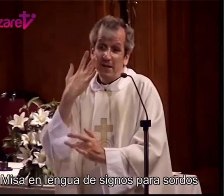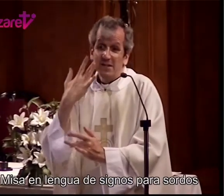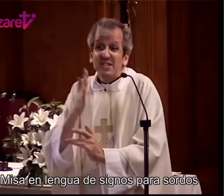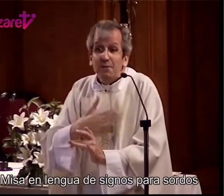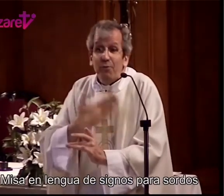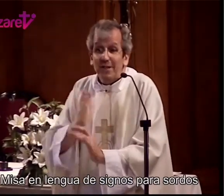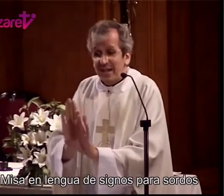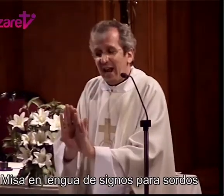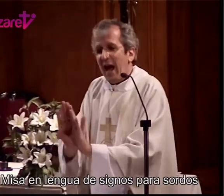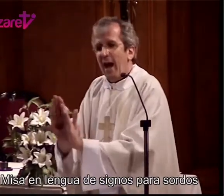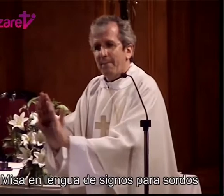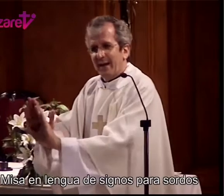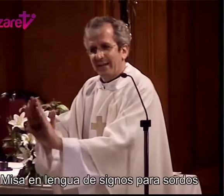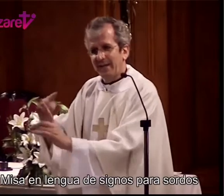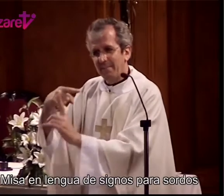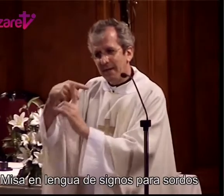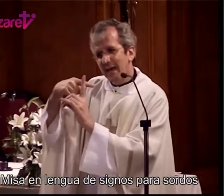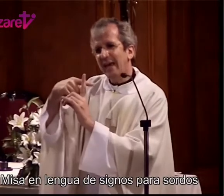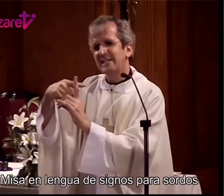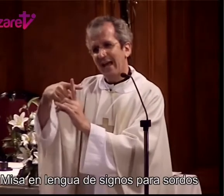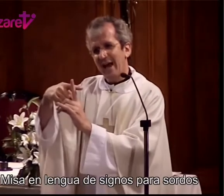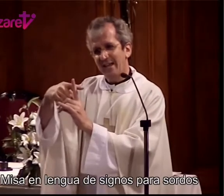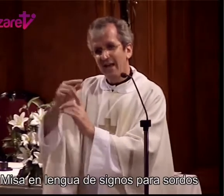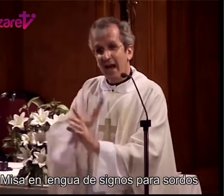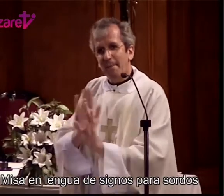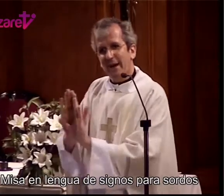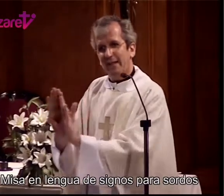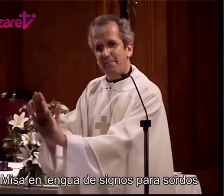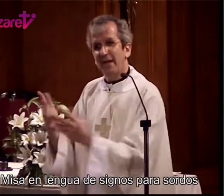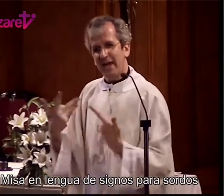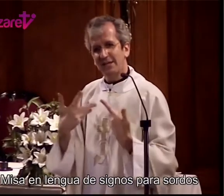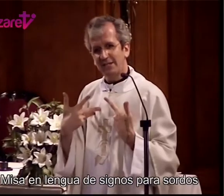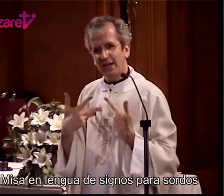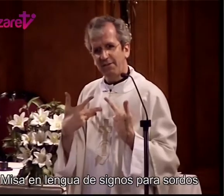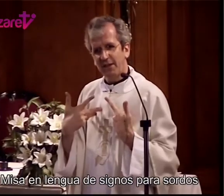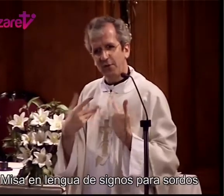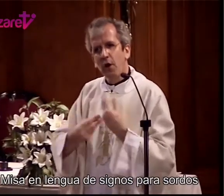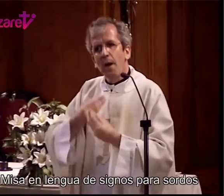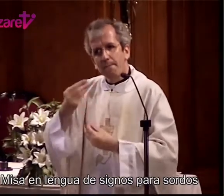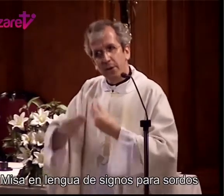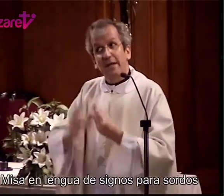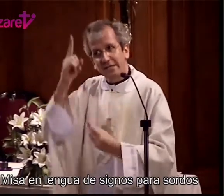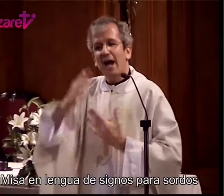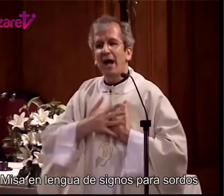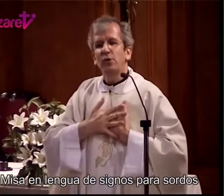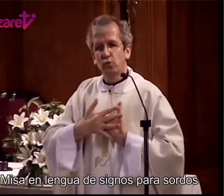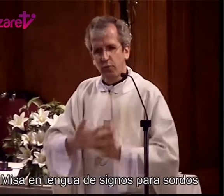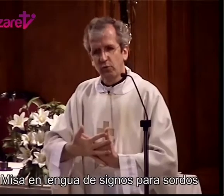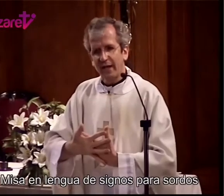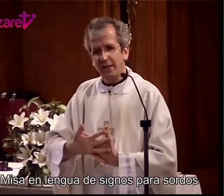si puede ser, aparta de mí ese cáliz, aparta de mí ese sacrificio, pero que se haga tu voluntad.